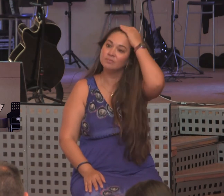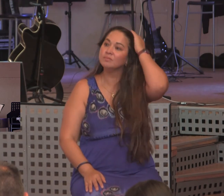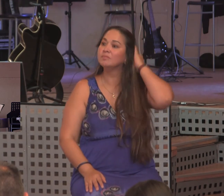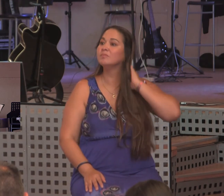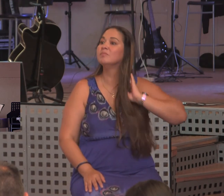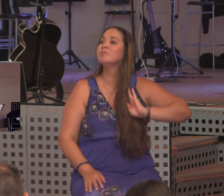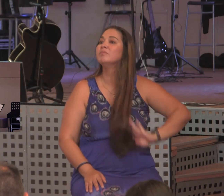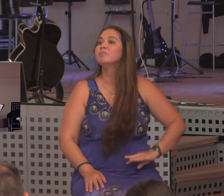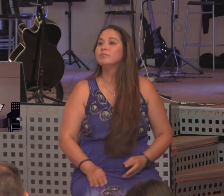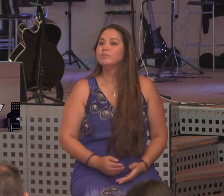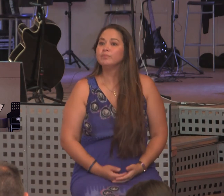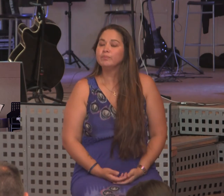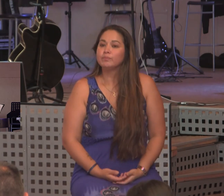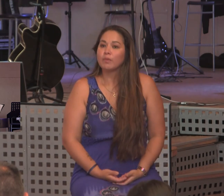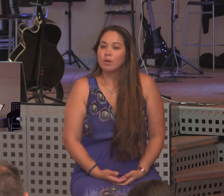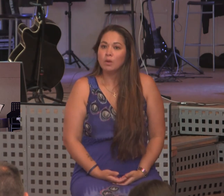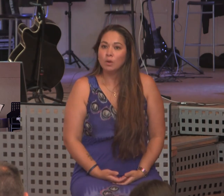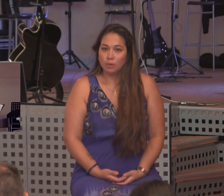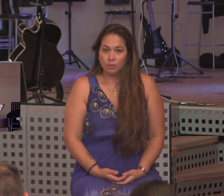de serie,